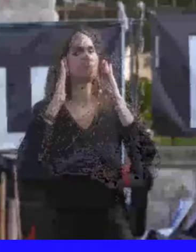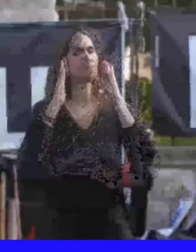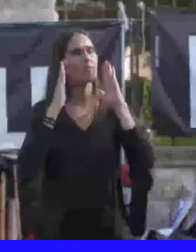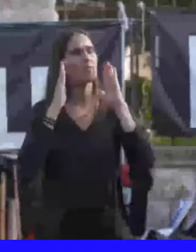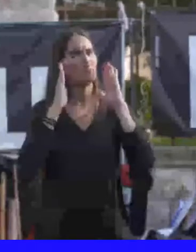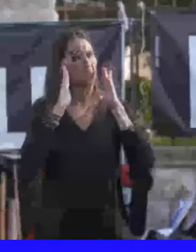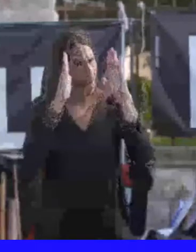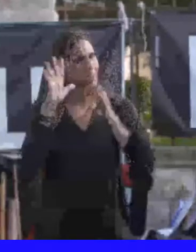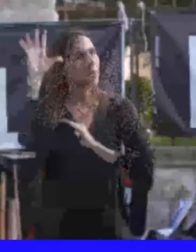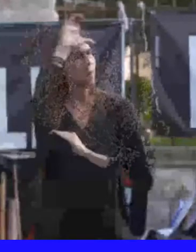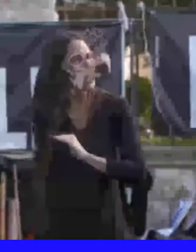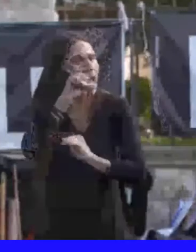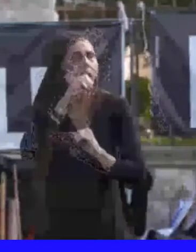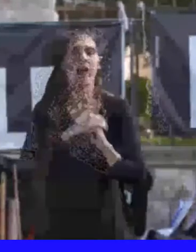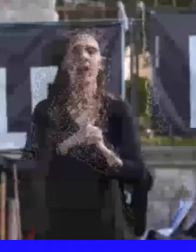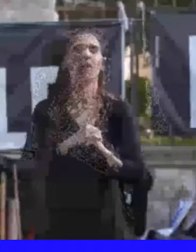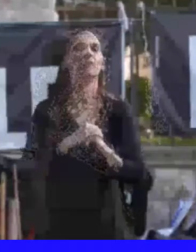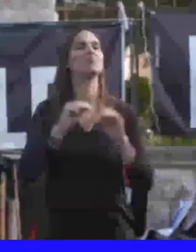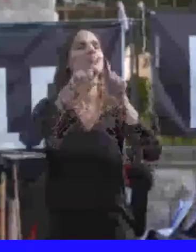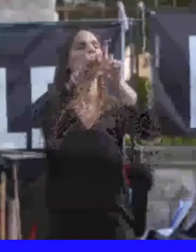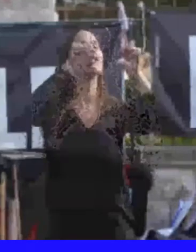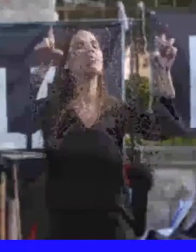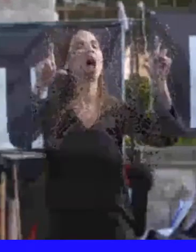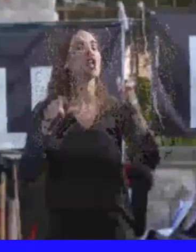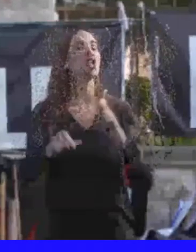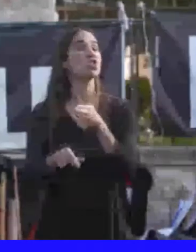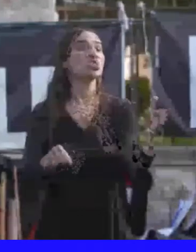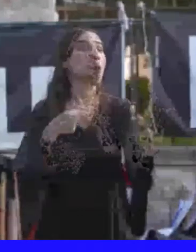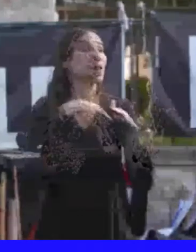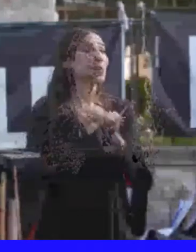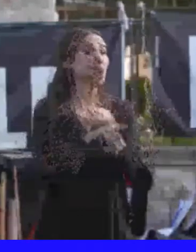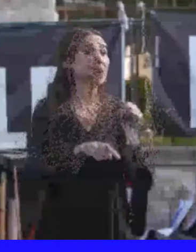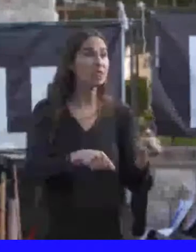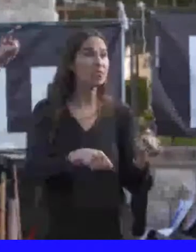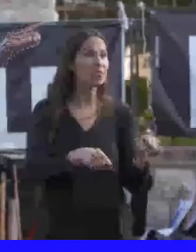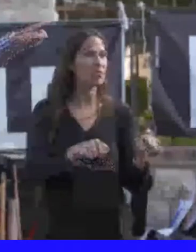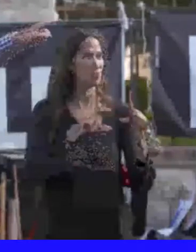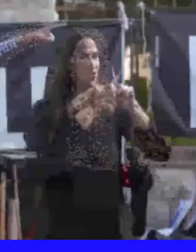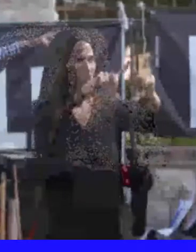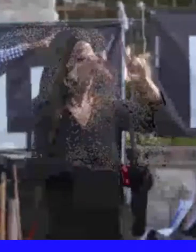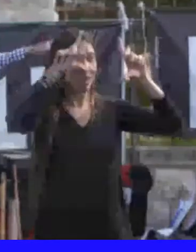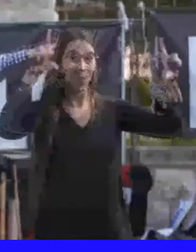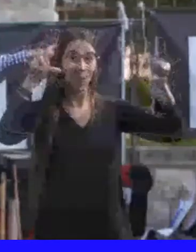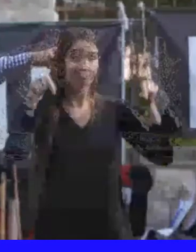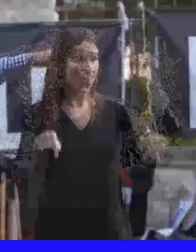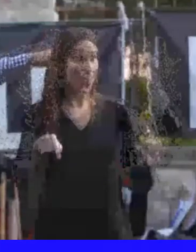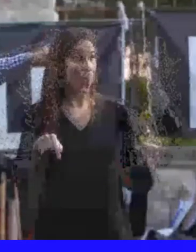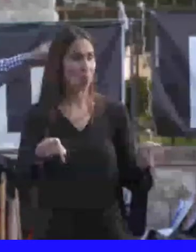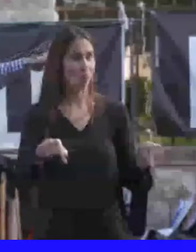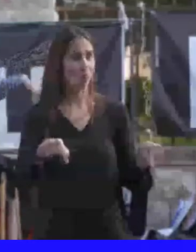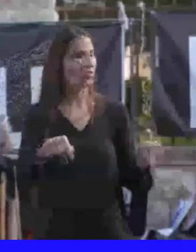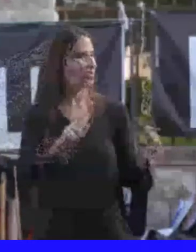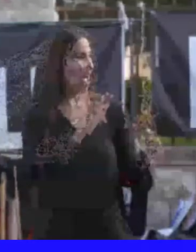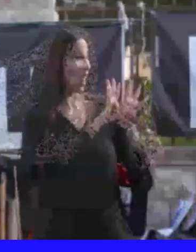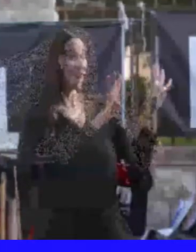אמרתי בדרך, הרי הסיסמה שמאלנים בוגדים, שהייתה תלויה כאן, על